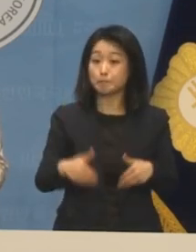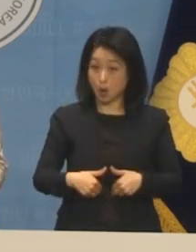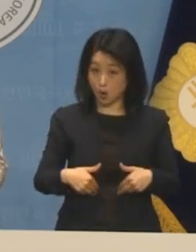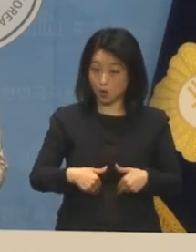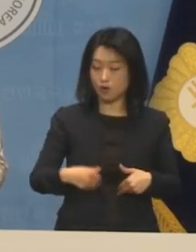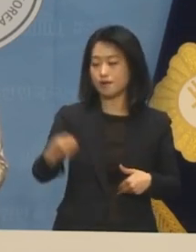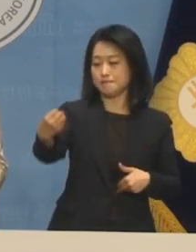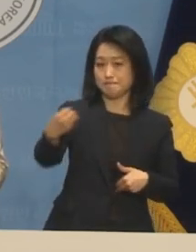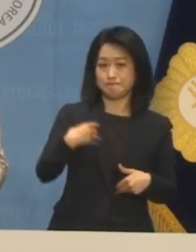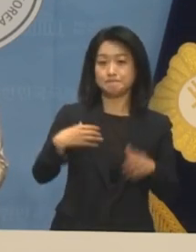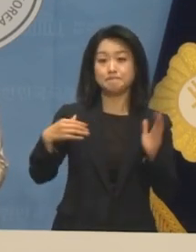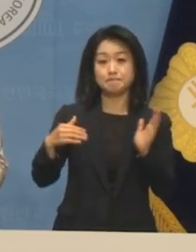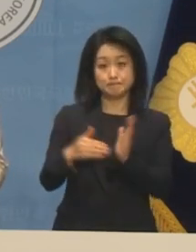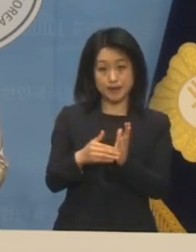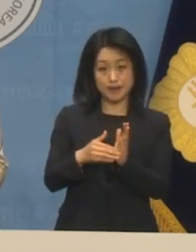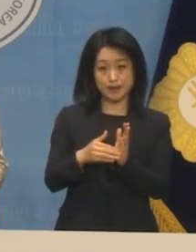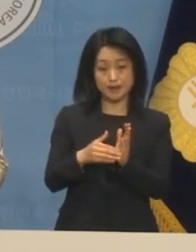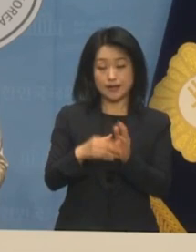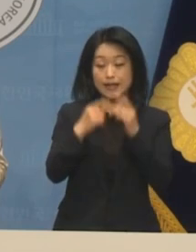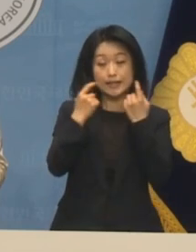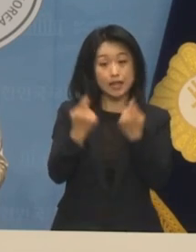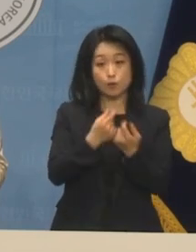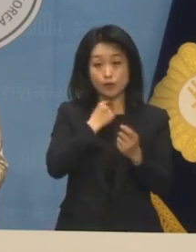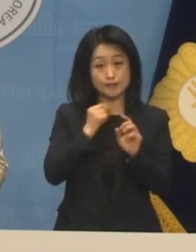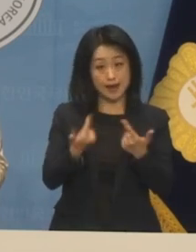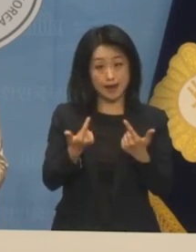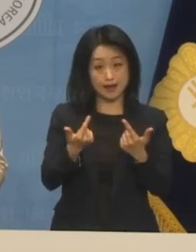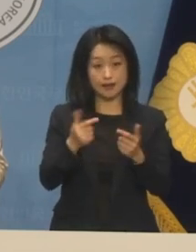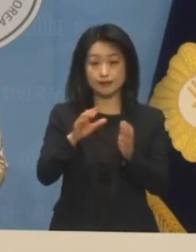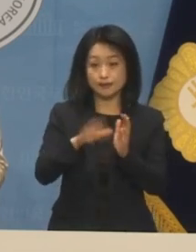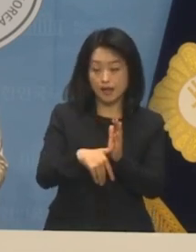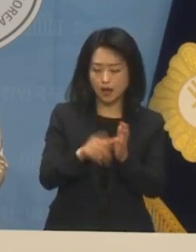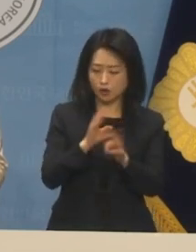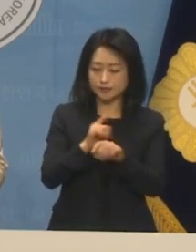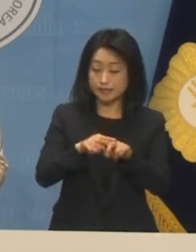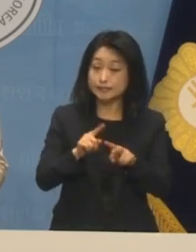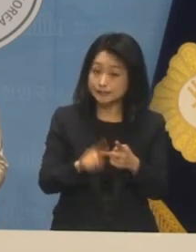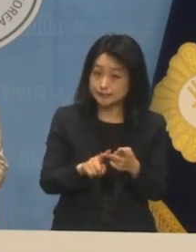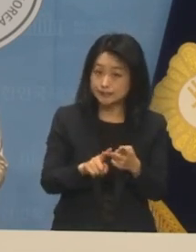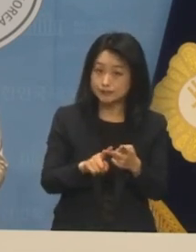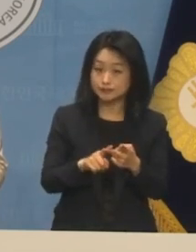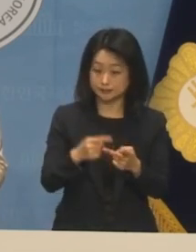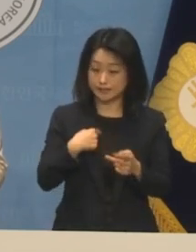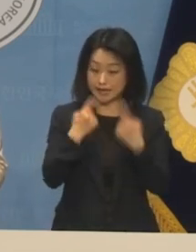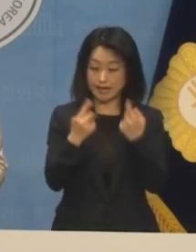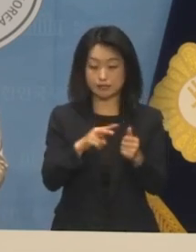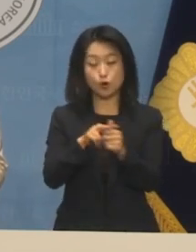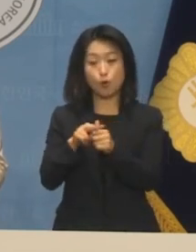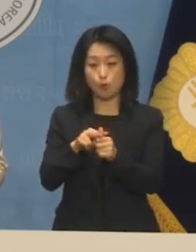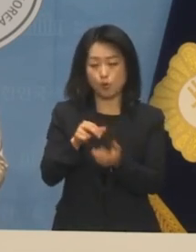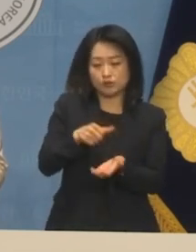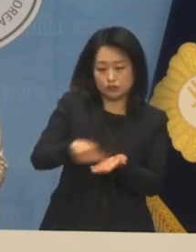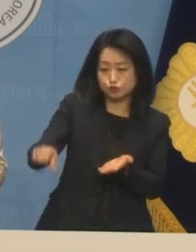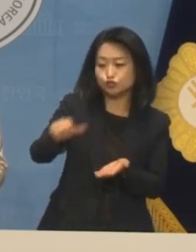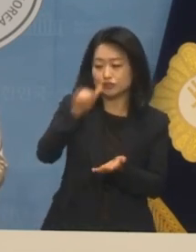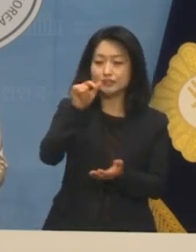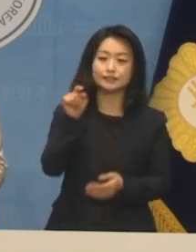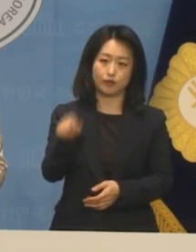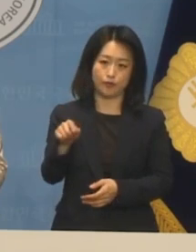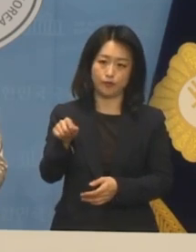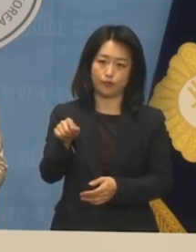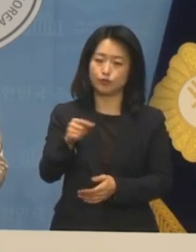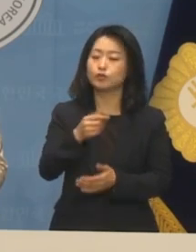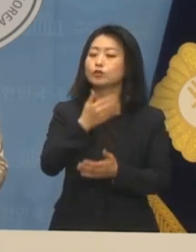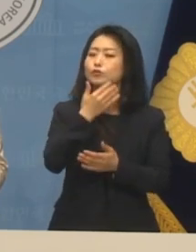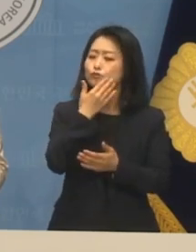말했습니다. 그러면서 개인이 원치 않는다면 언제든 쉽게 자신의 개인정보를 지울 수 있는 것이